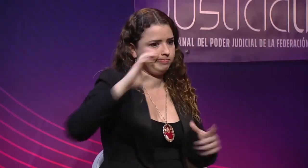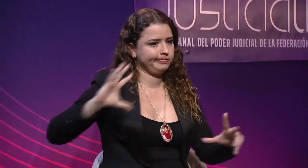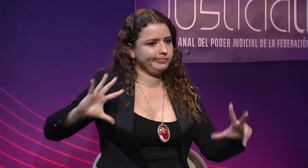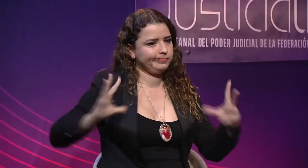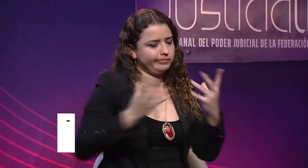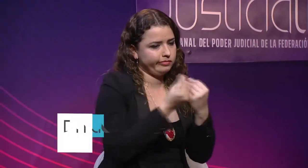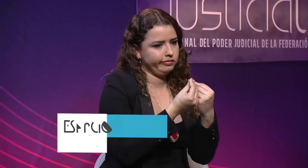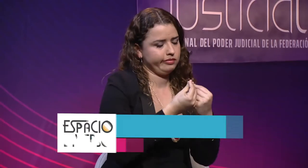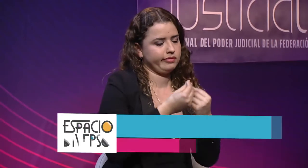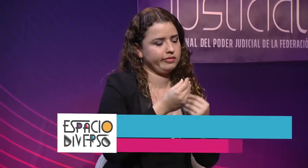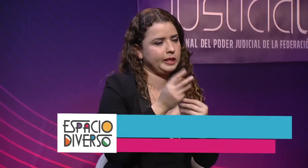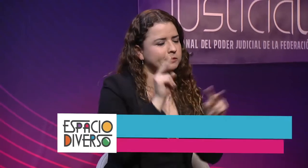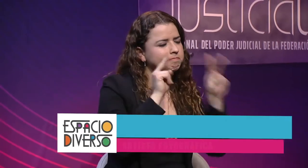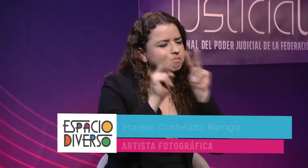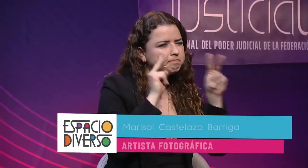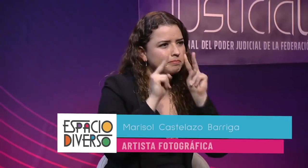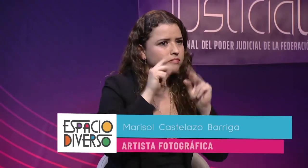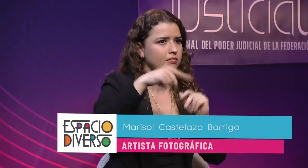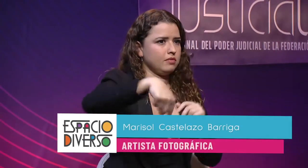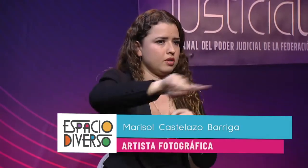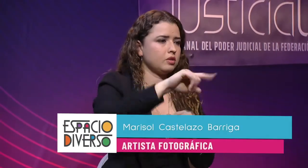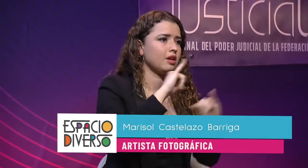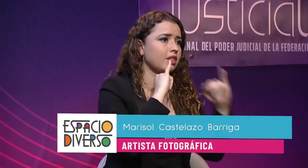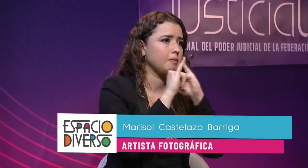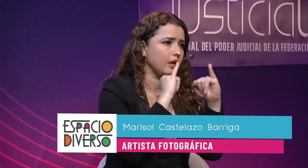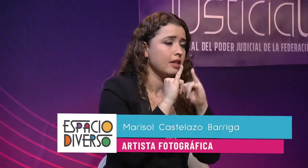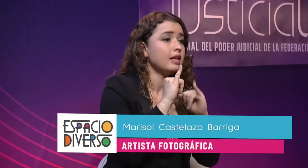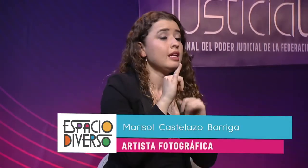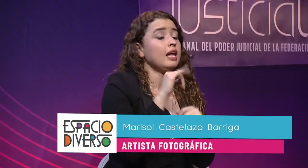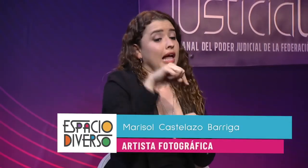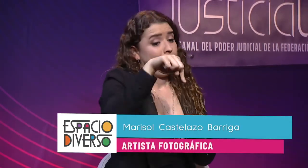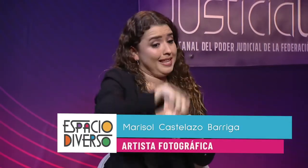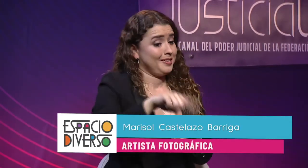En mi experiencia, a lo largo de mi vida, he visto intérpretes